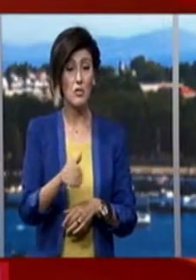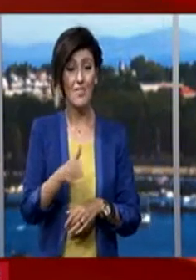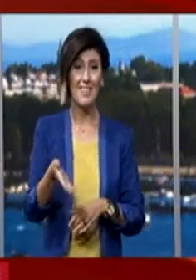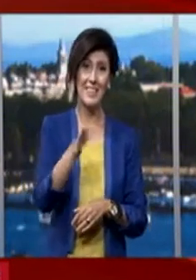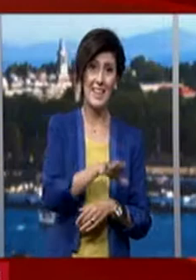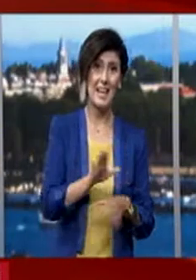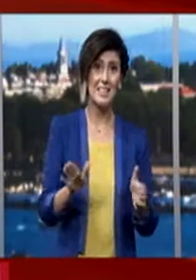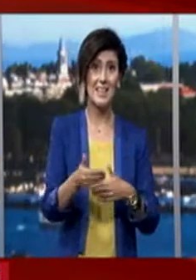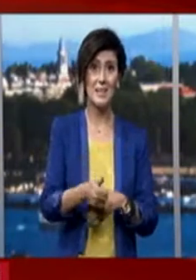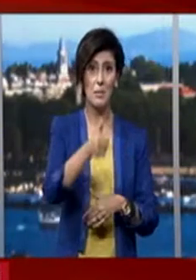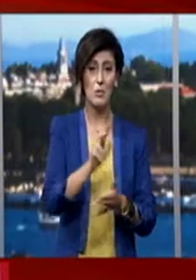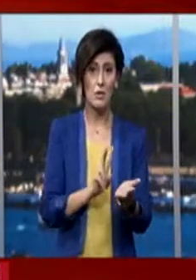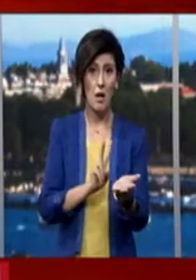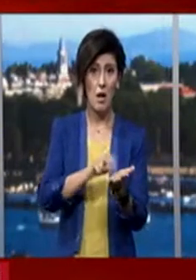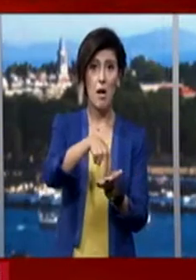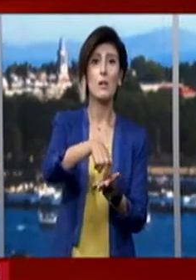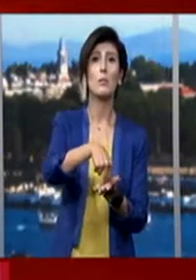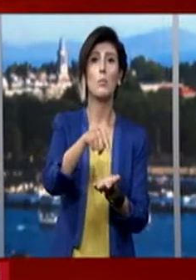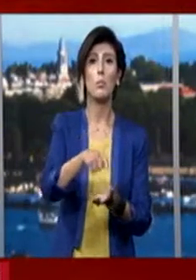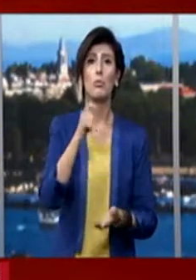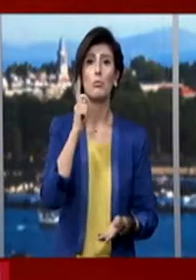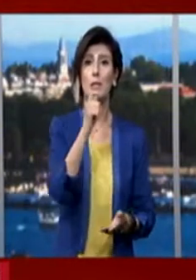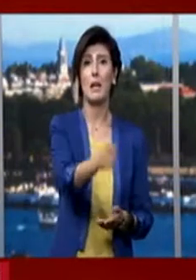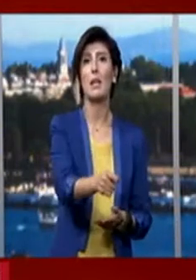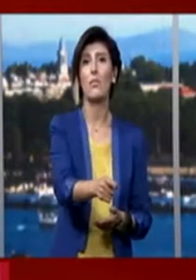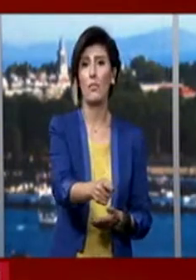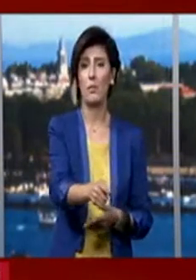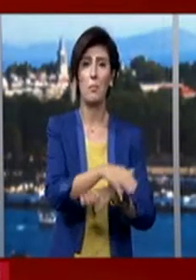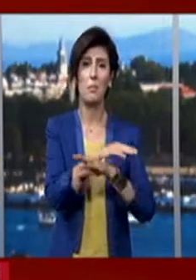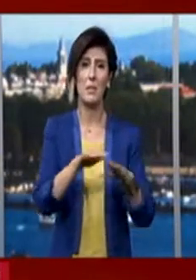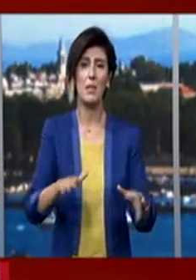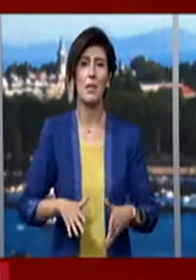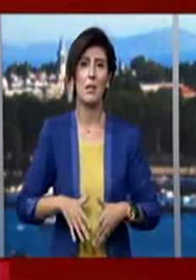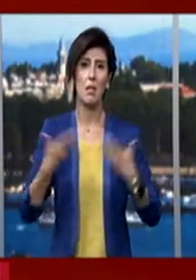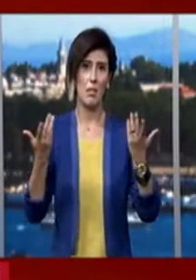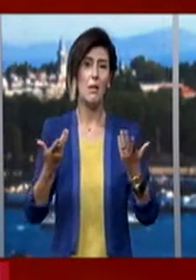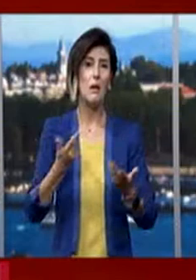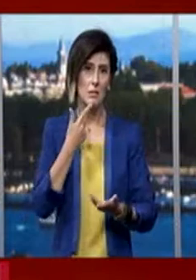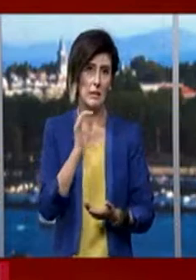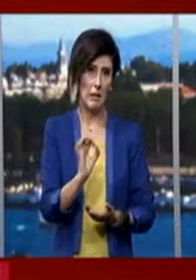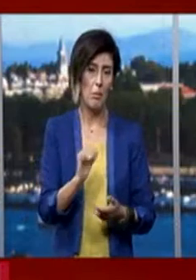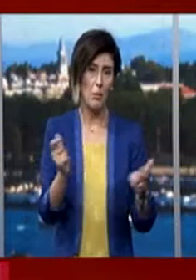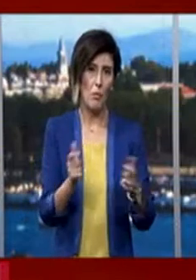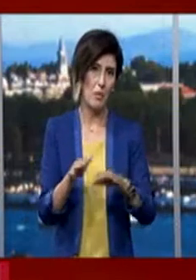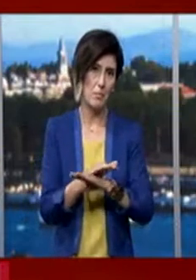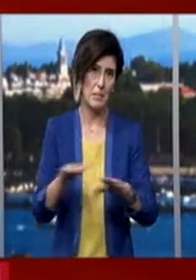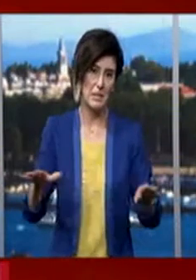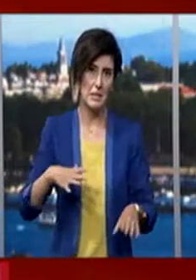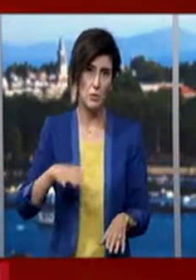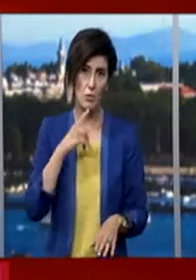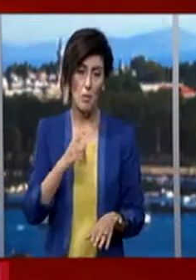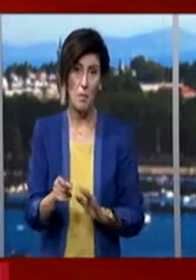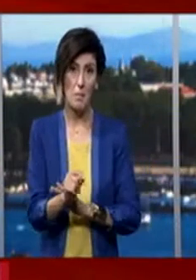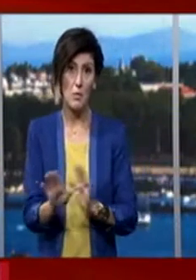sendika başkanlarının ayağa kalkarak bu teklifi toplantıyı bitirdiklerini söylemesi oldu. Memur Sen